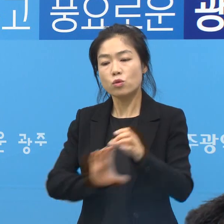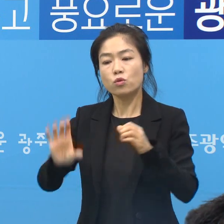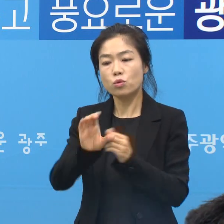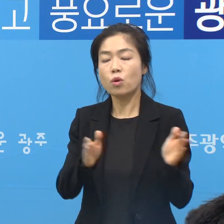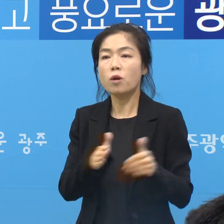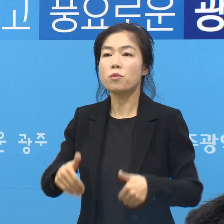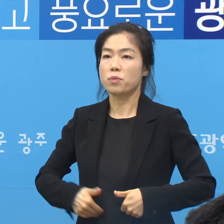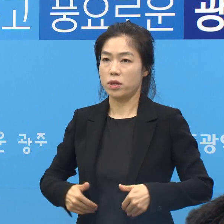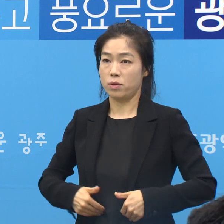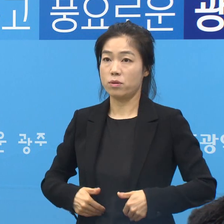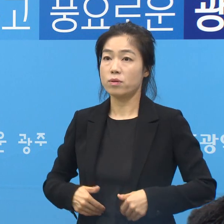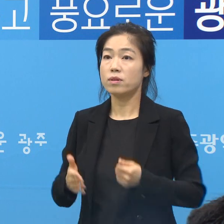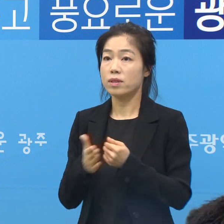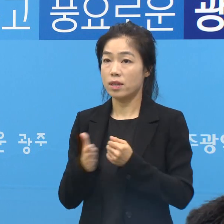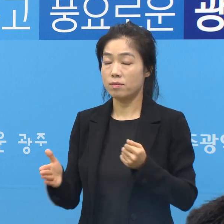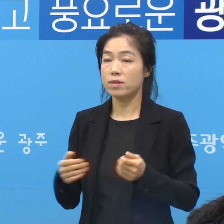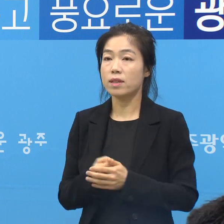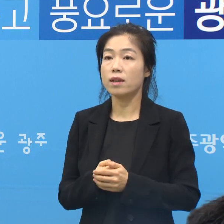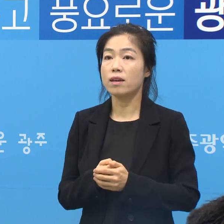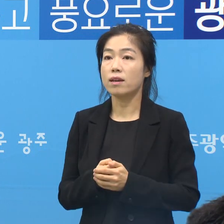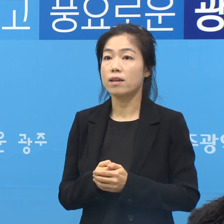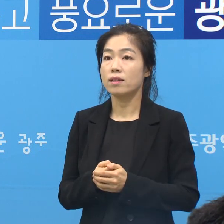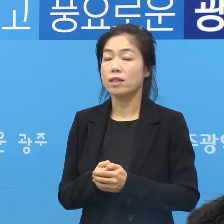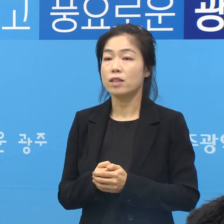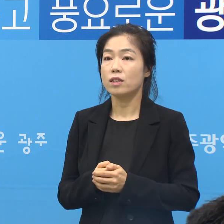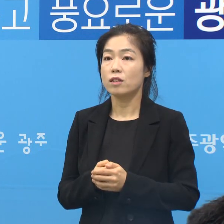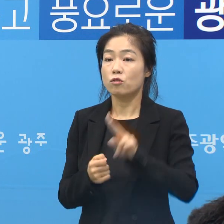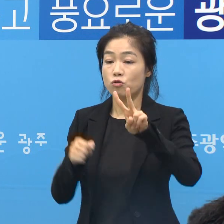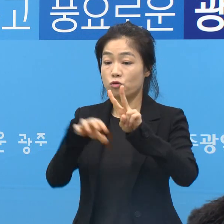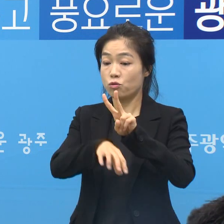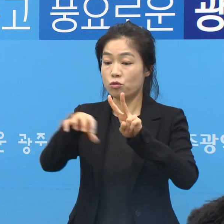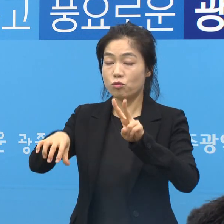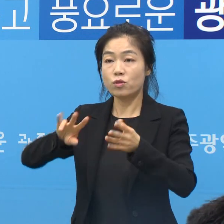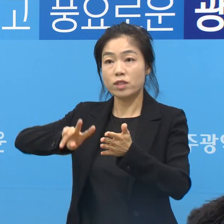확보의 필요성이 있습니다. 그래서 2개소